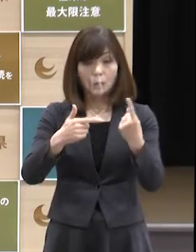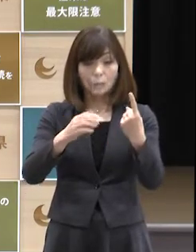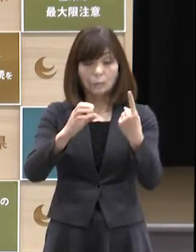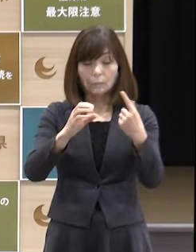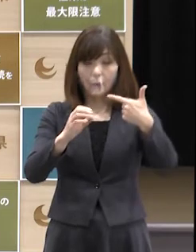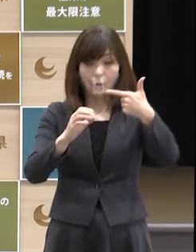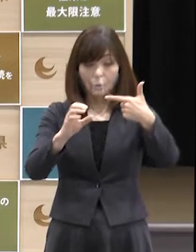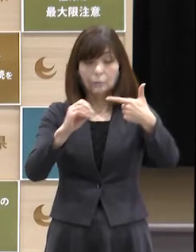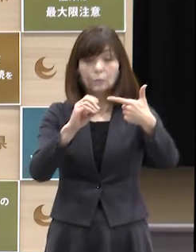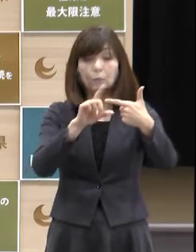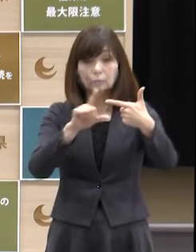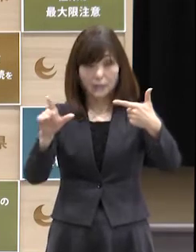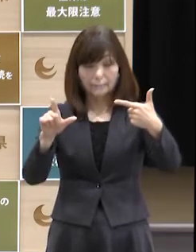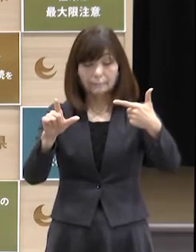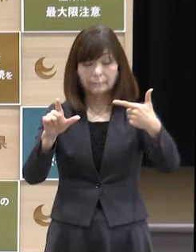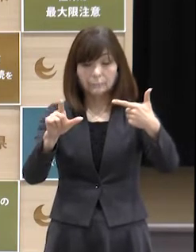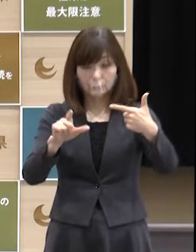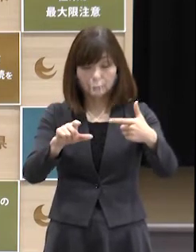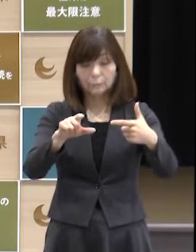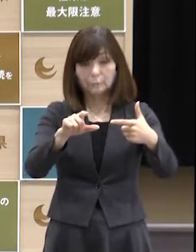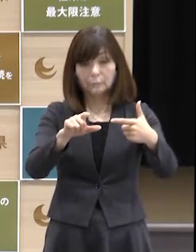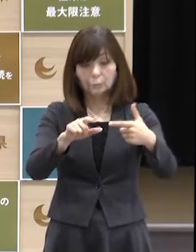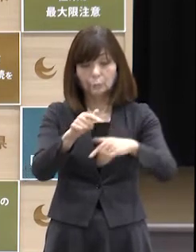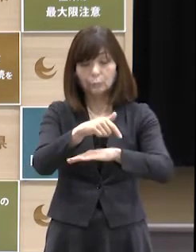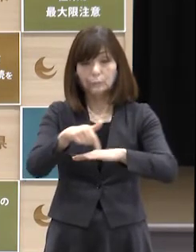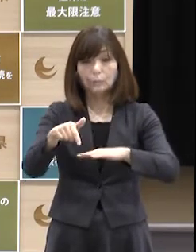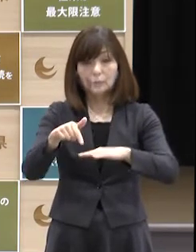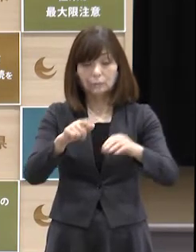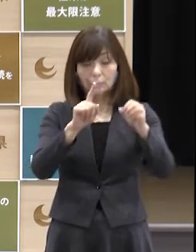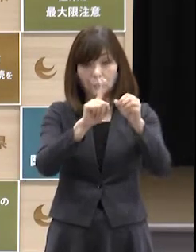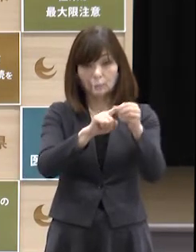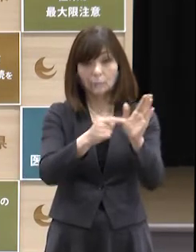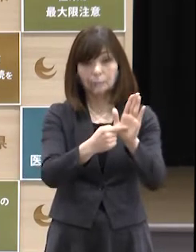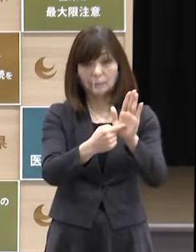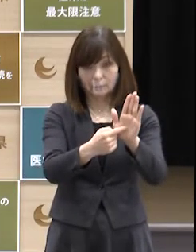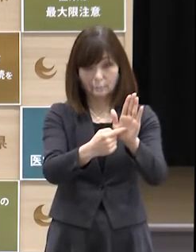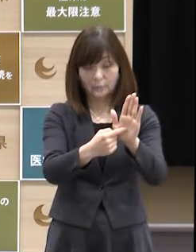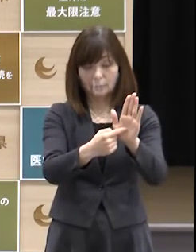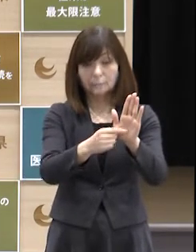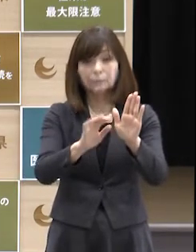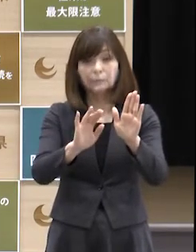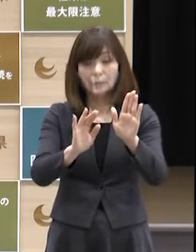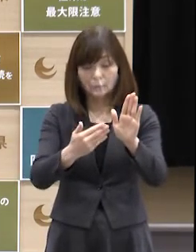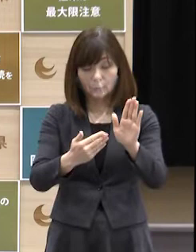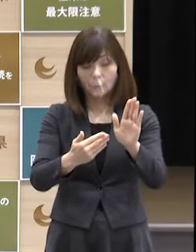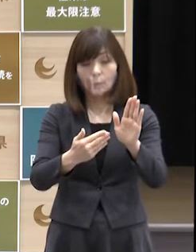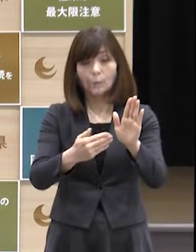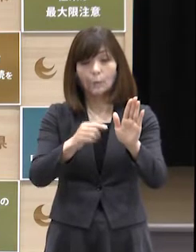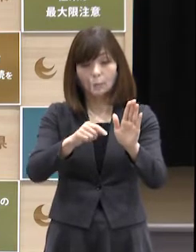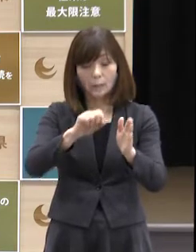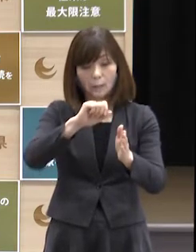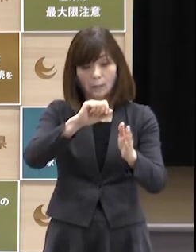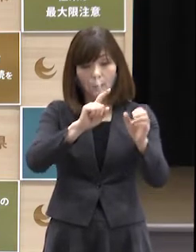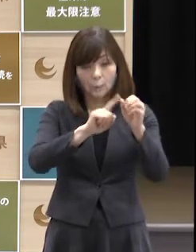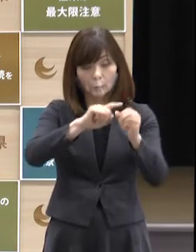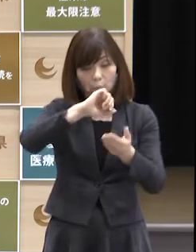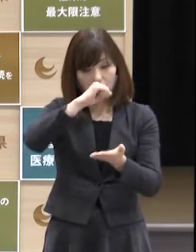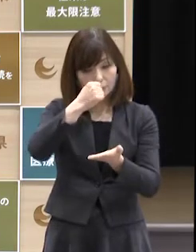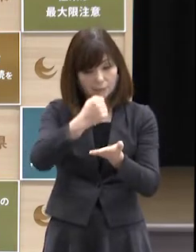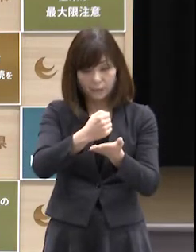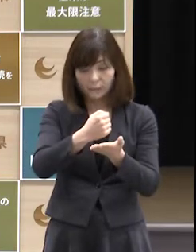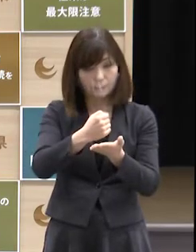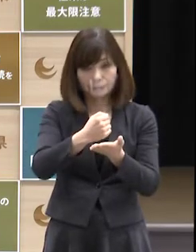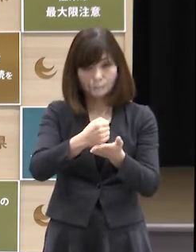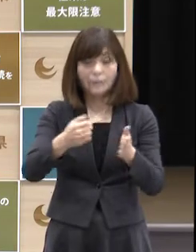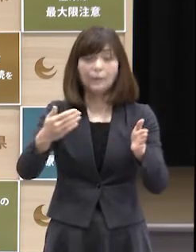開始に掲げているわけですけれども、そこに向けてはですね、まだ十分な成果とは言え